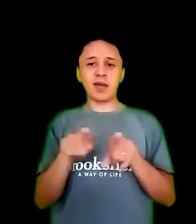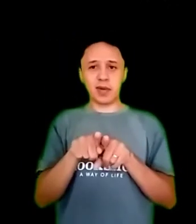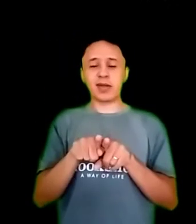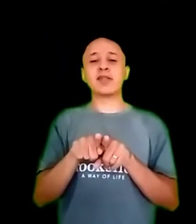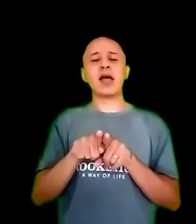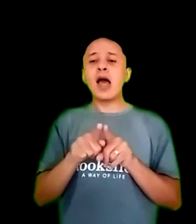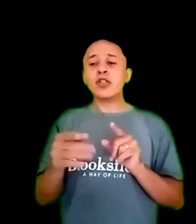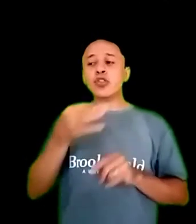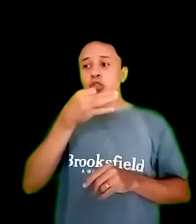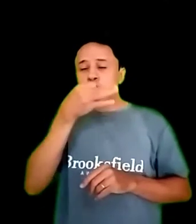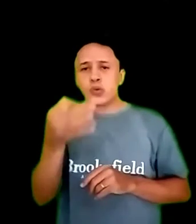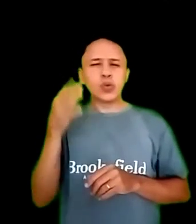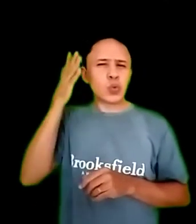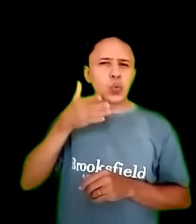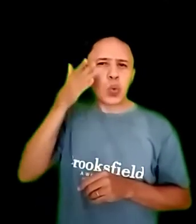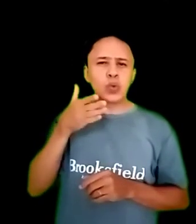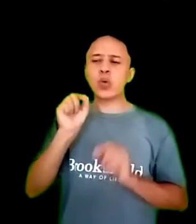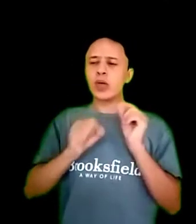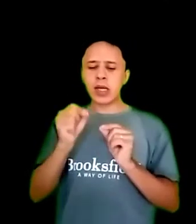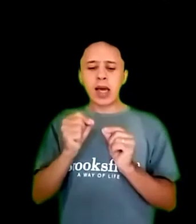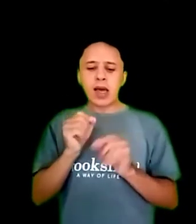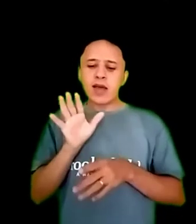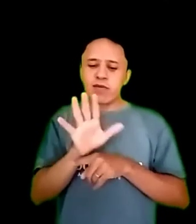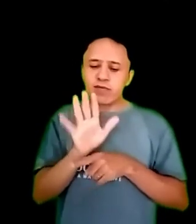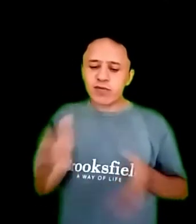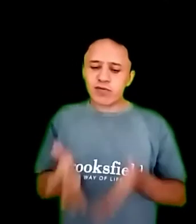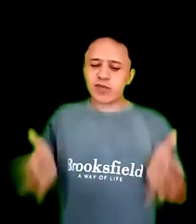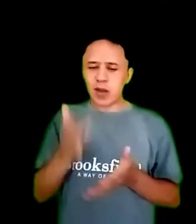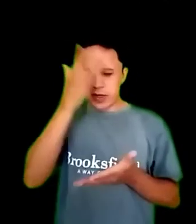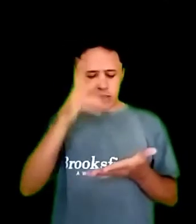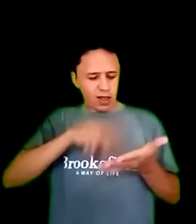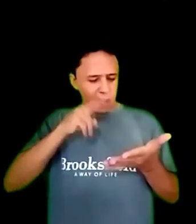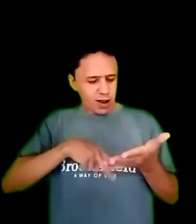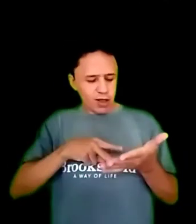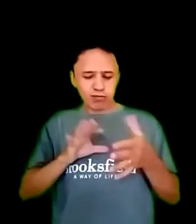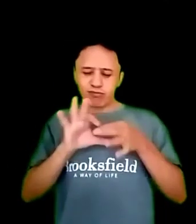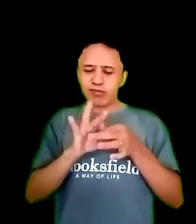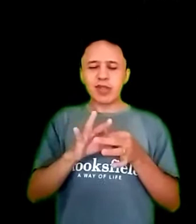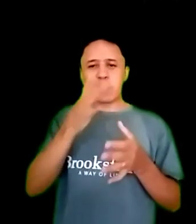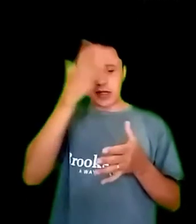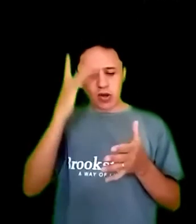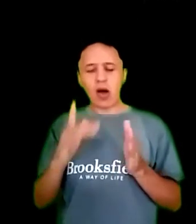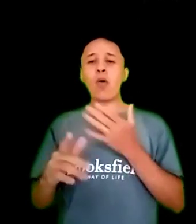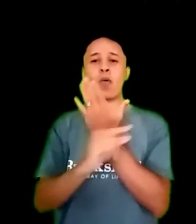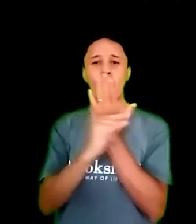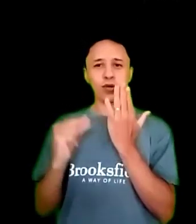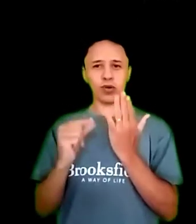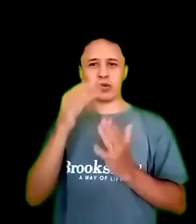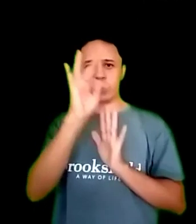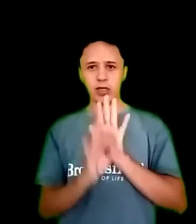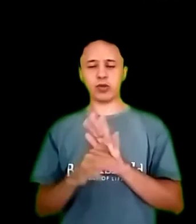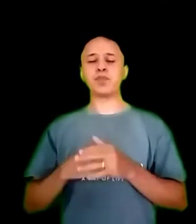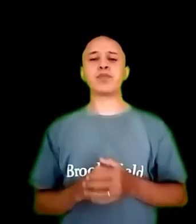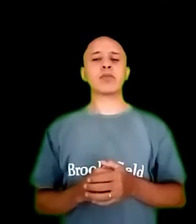aqui uma forma de discurso que visa aproximar o leitor do autor do texto. Logo em seguida, no começo do primeiro parágrafo que eu separei